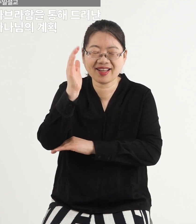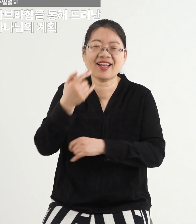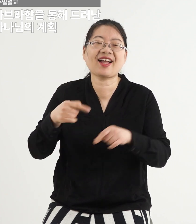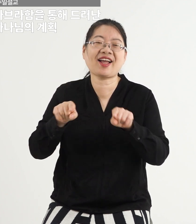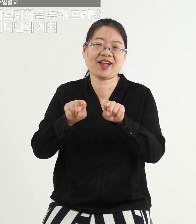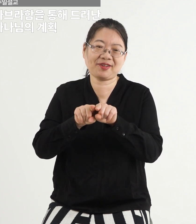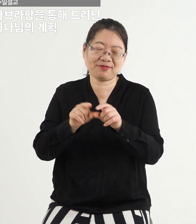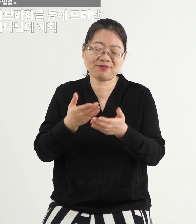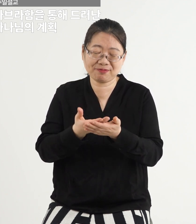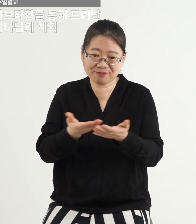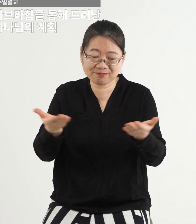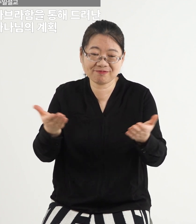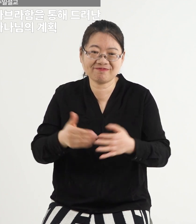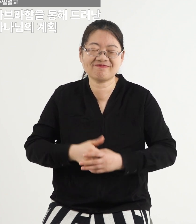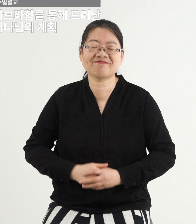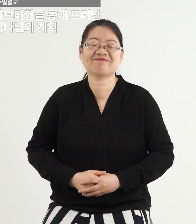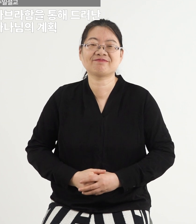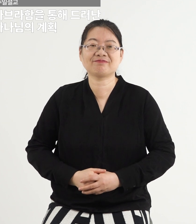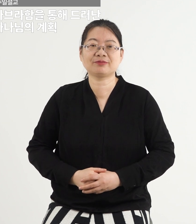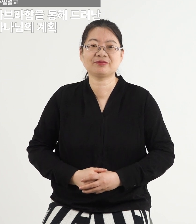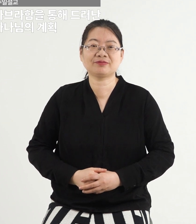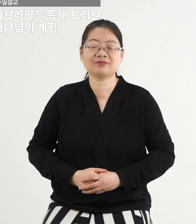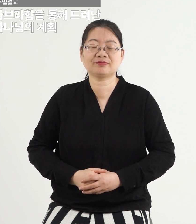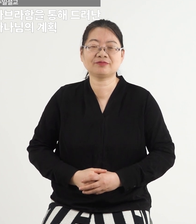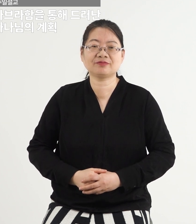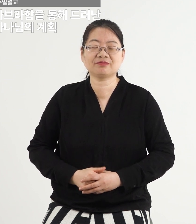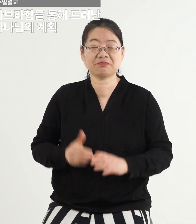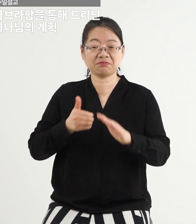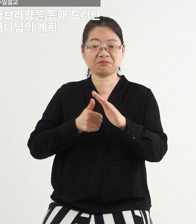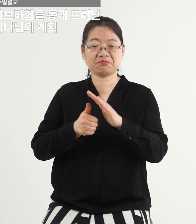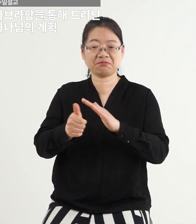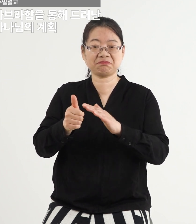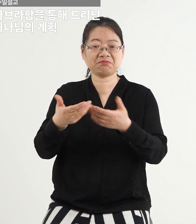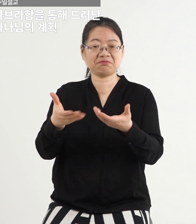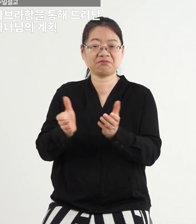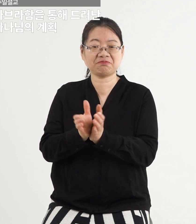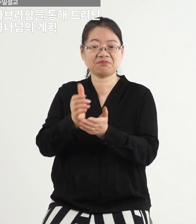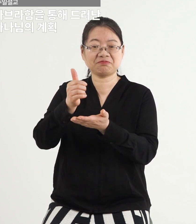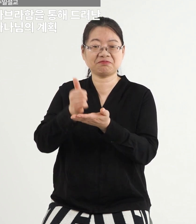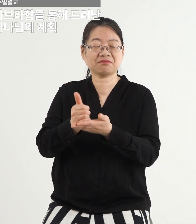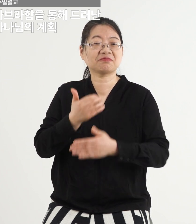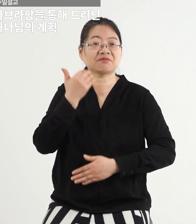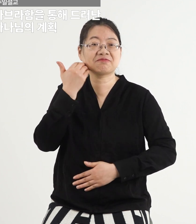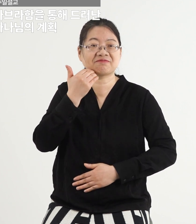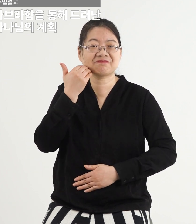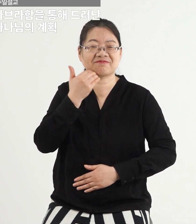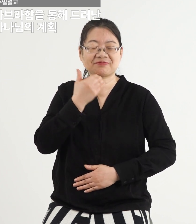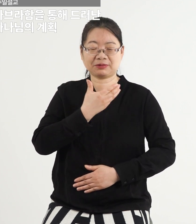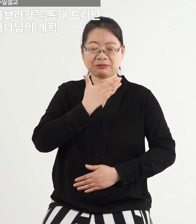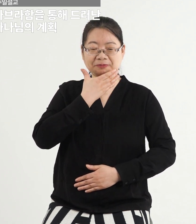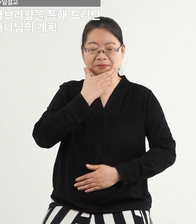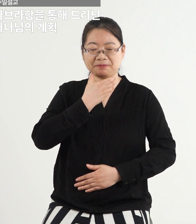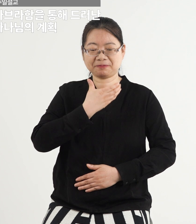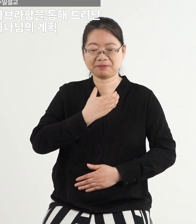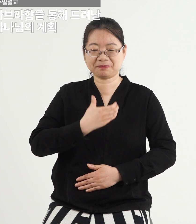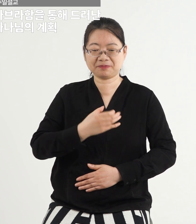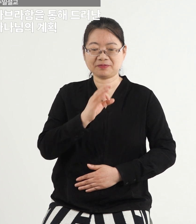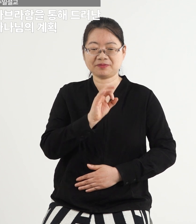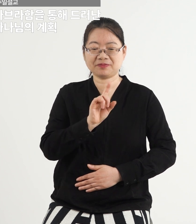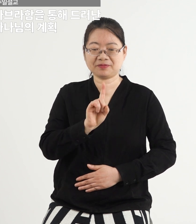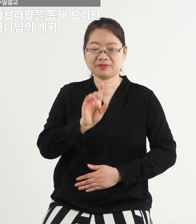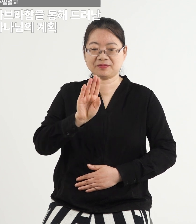하겠습니다. 가장 대표적인 족장이 아무래도 아브라함이죠. 아브라함,